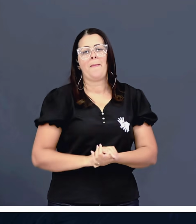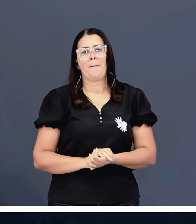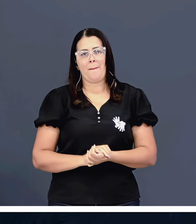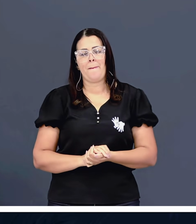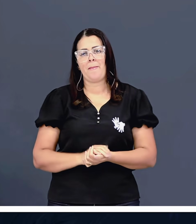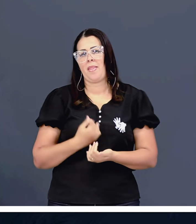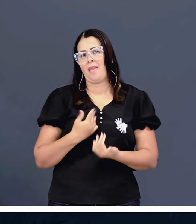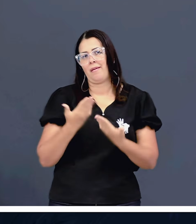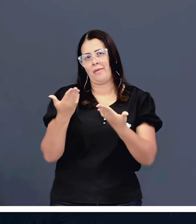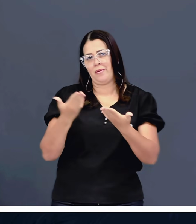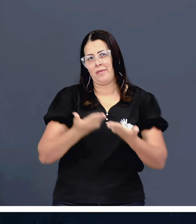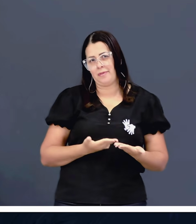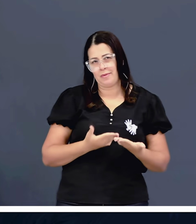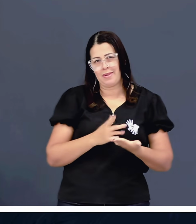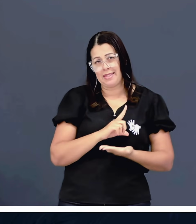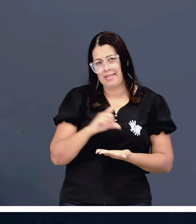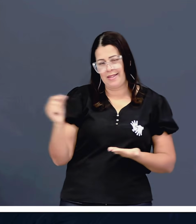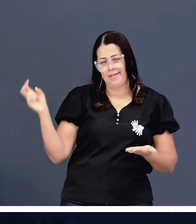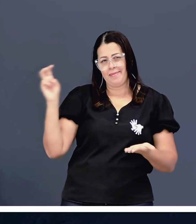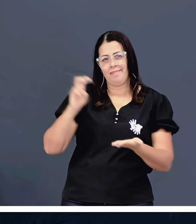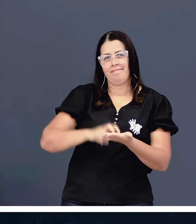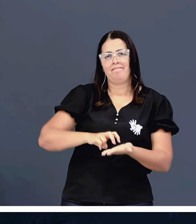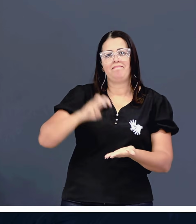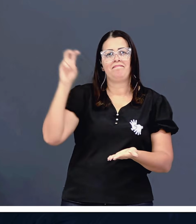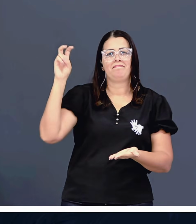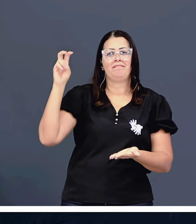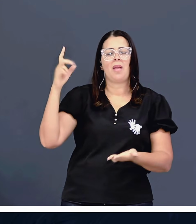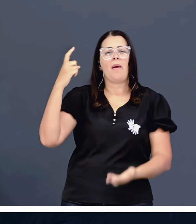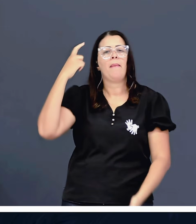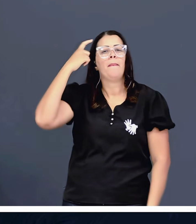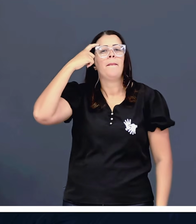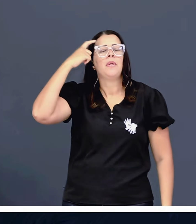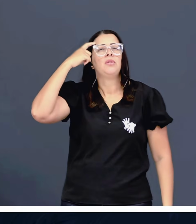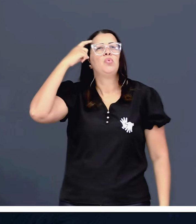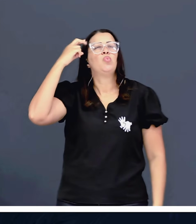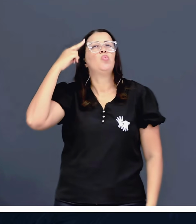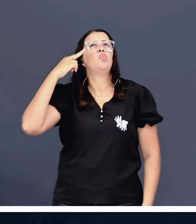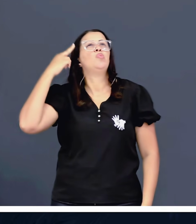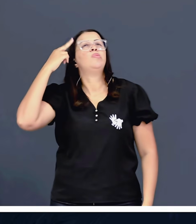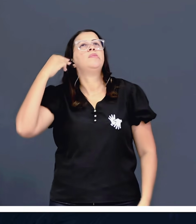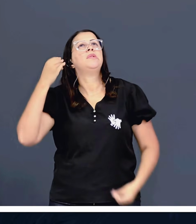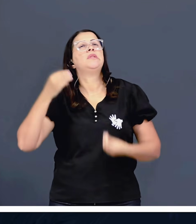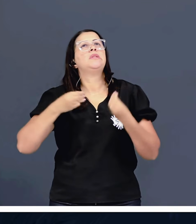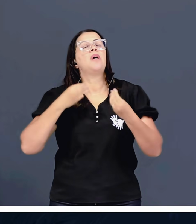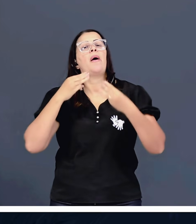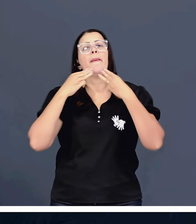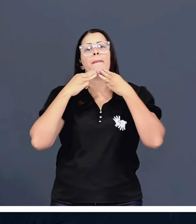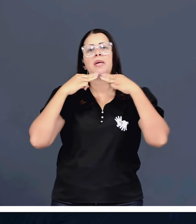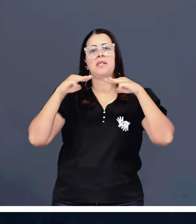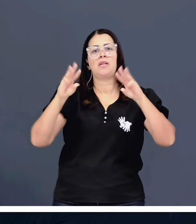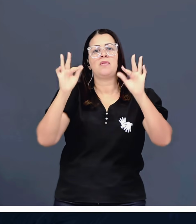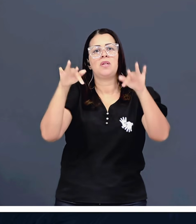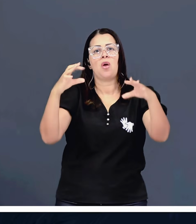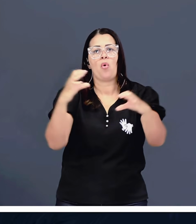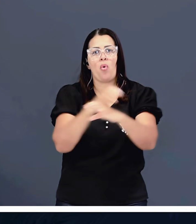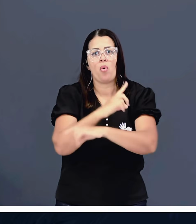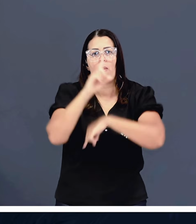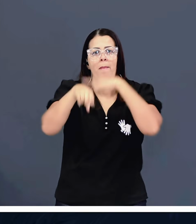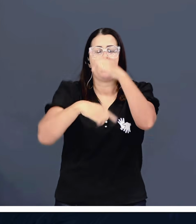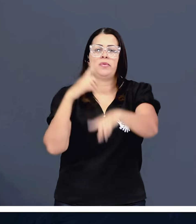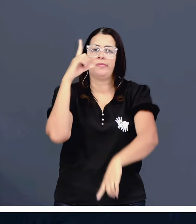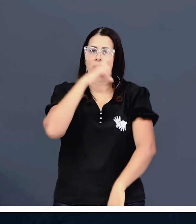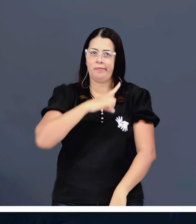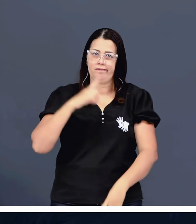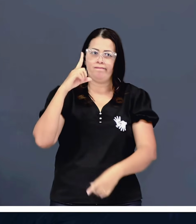Eu quero convidar você para a gente sair daqui nessa manhã, refletindo sobre isso, já que a mensagem vai ser concluída no próximo domingo.